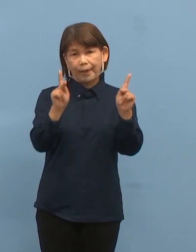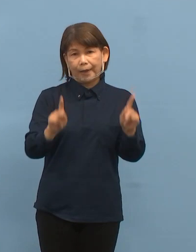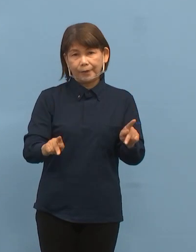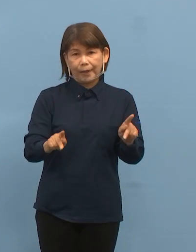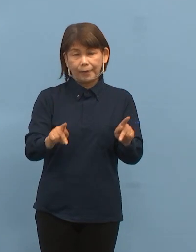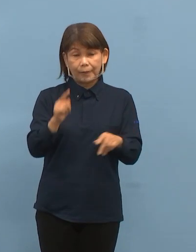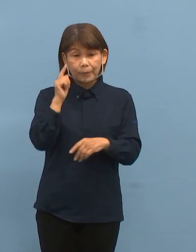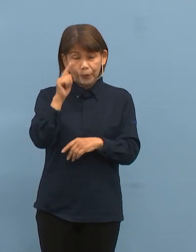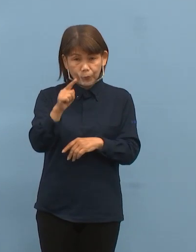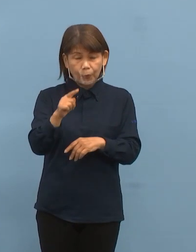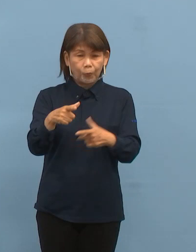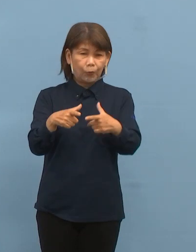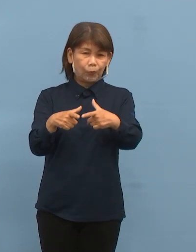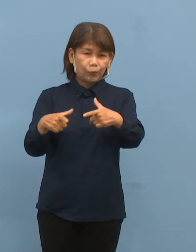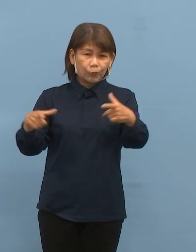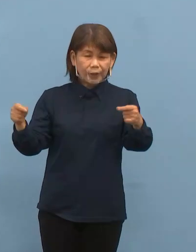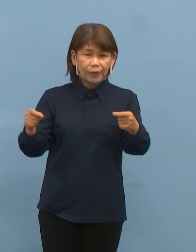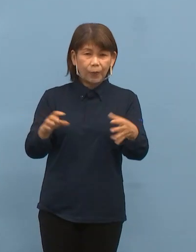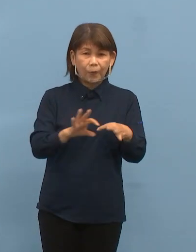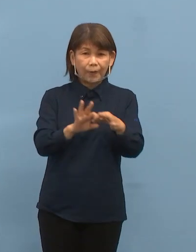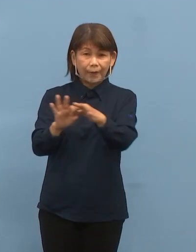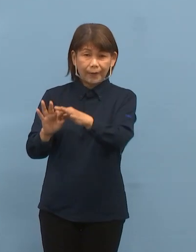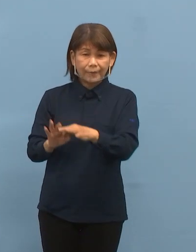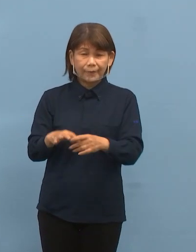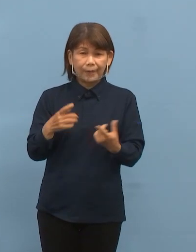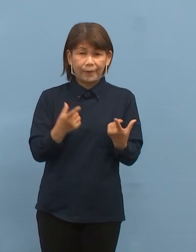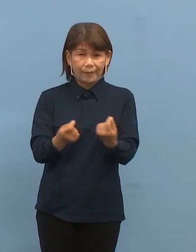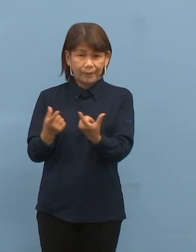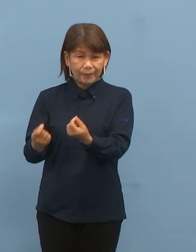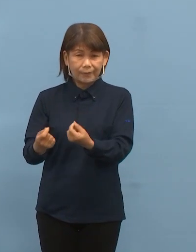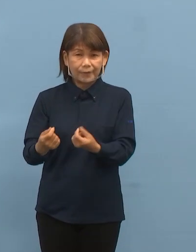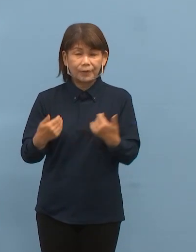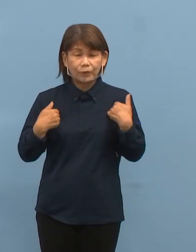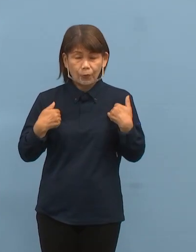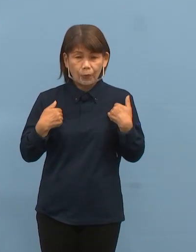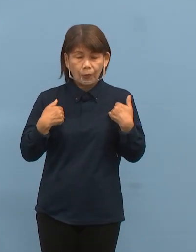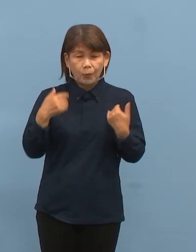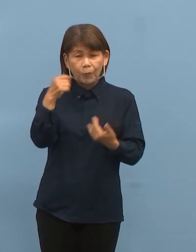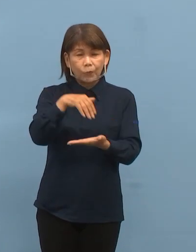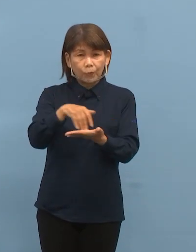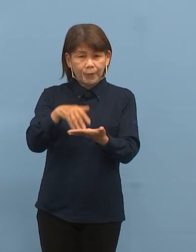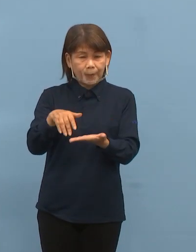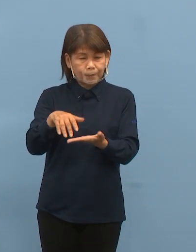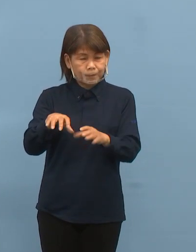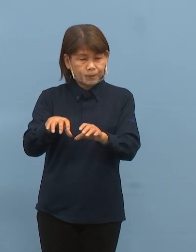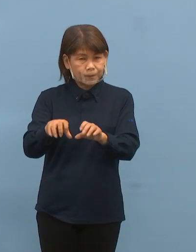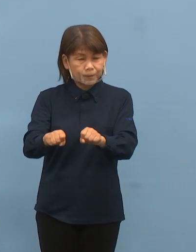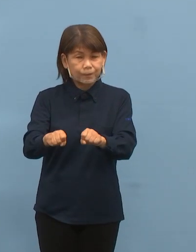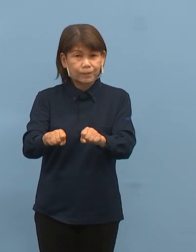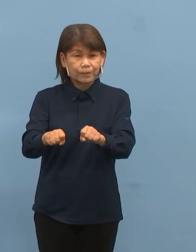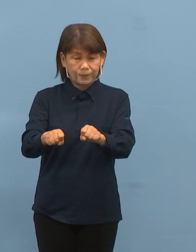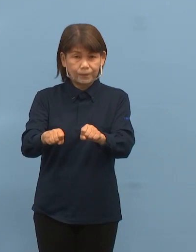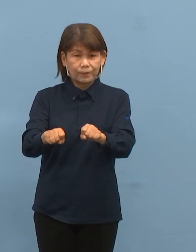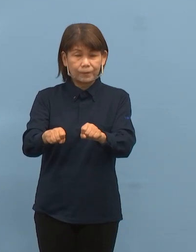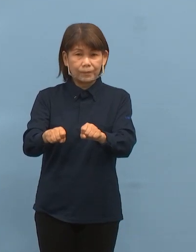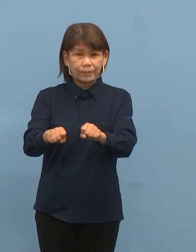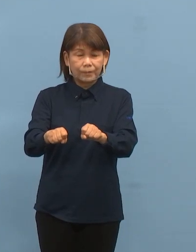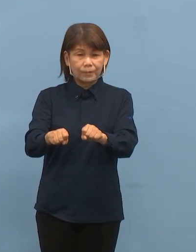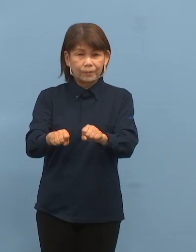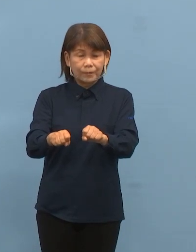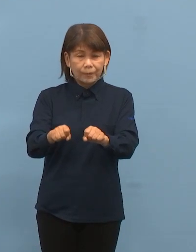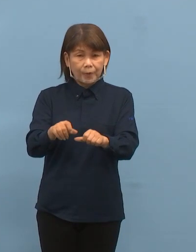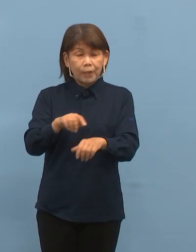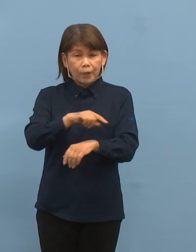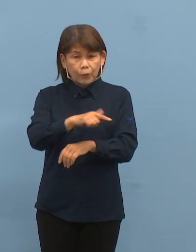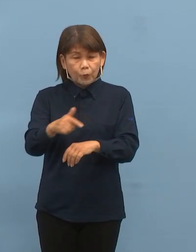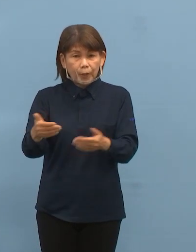と、やはり国との連携をしっかりと取っていかなくてはいけない、予算も確保してしっかりと補助事業も取っていかな